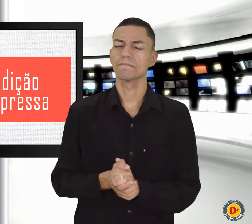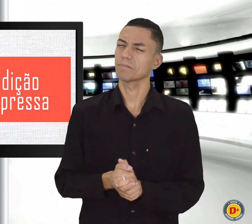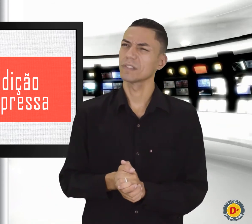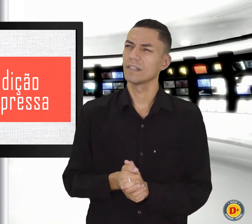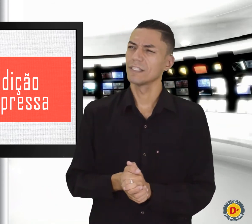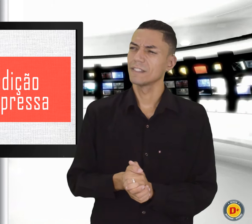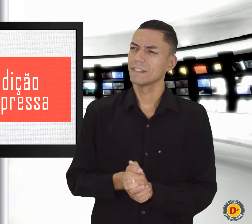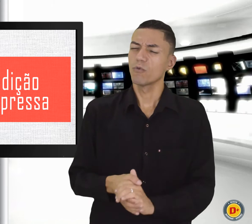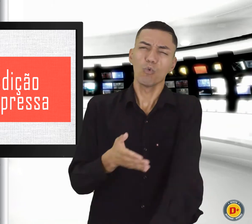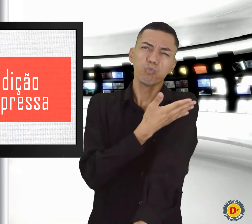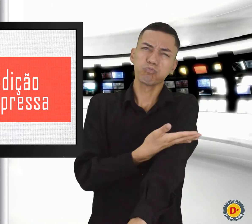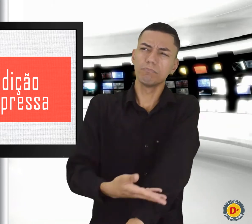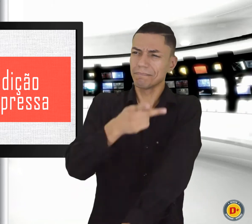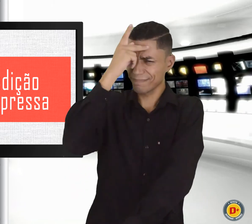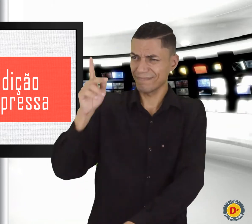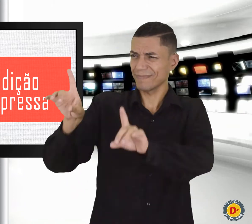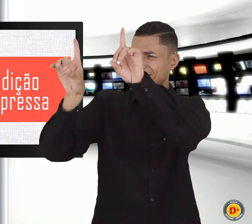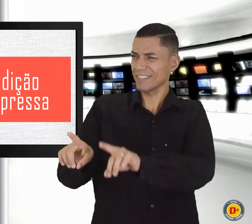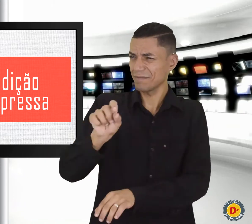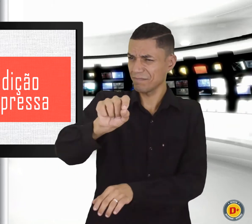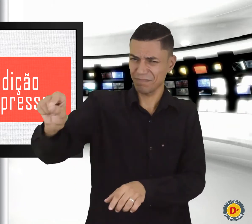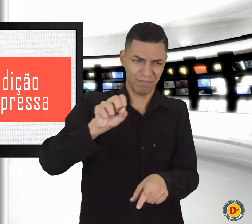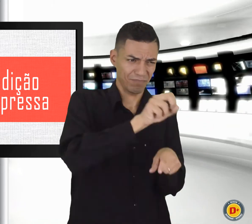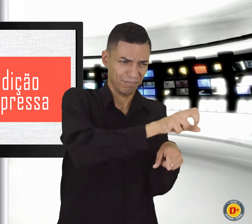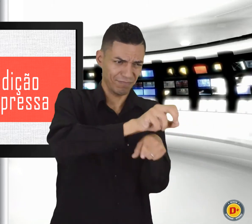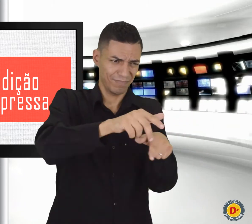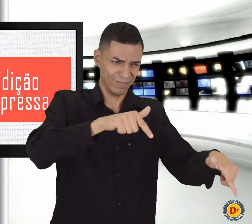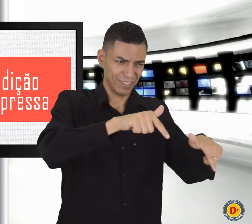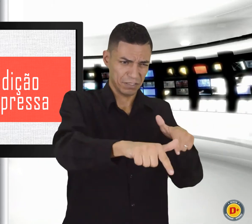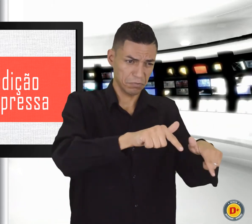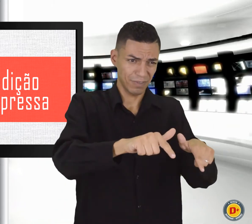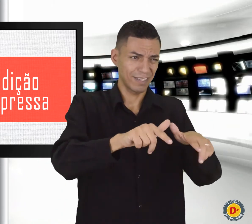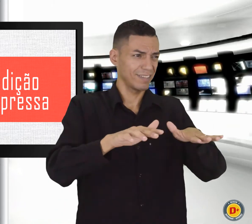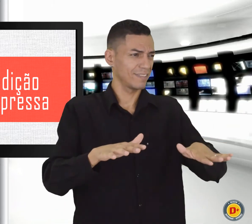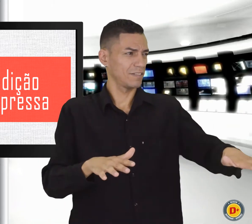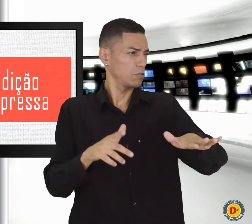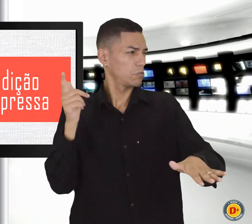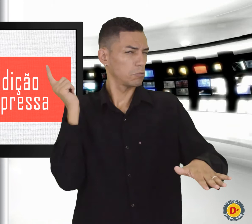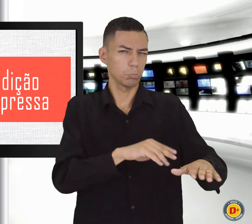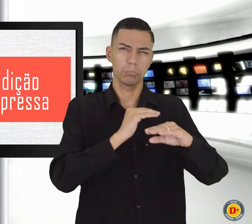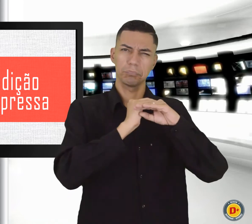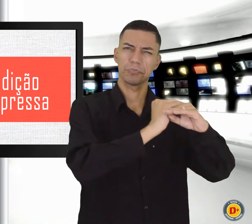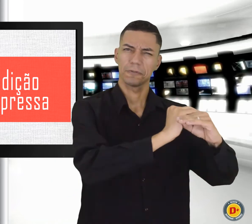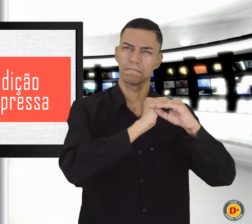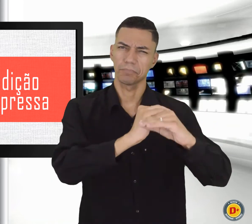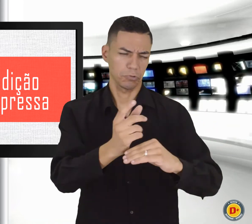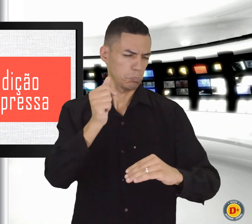trabalho e salário do funcionário sem deficiência? O emprego apoiado é como um emprego